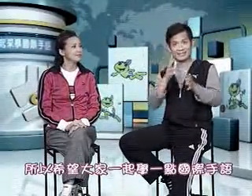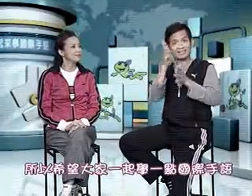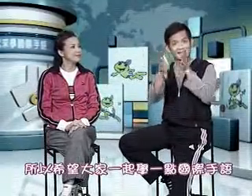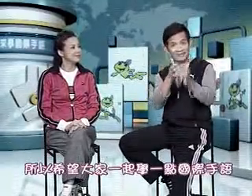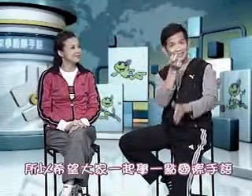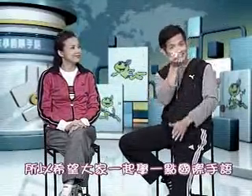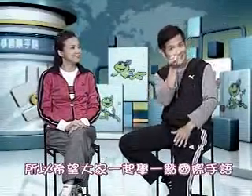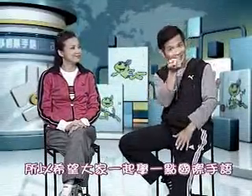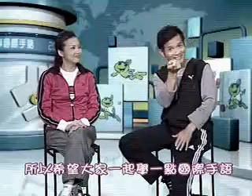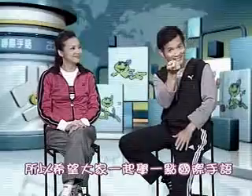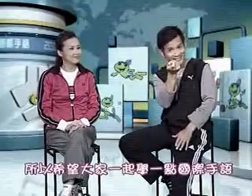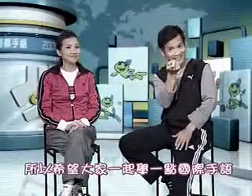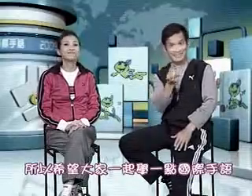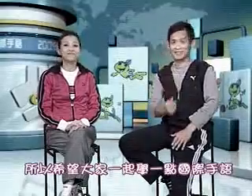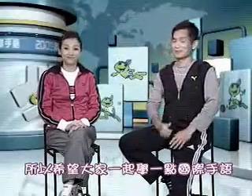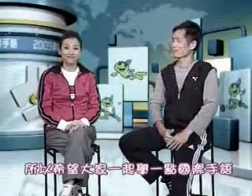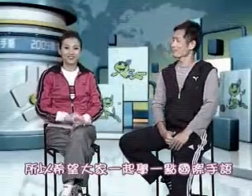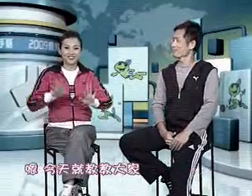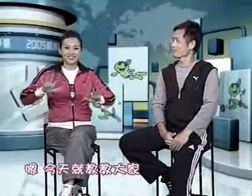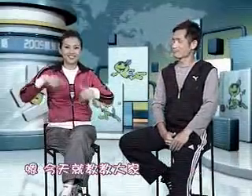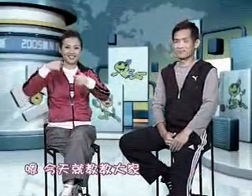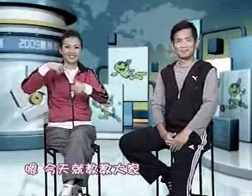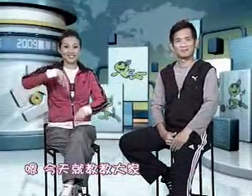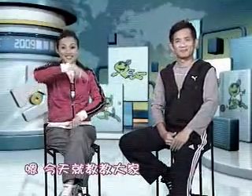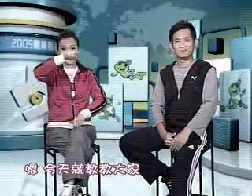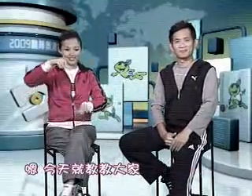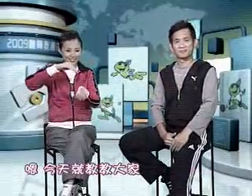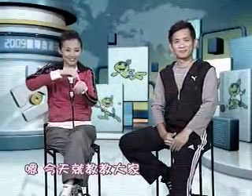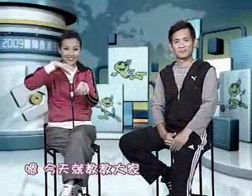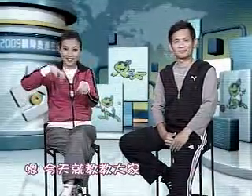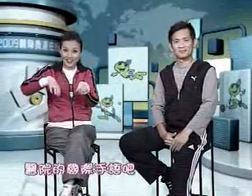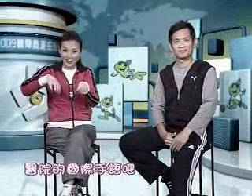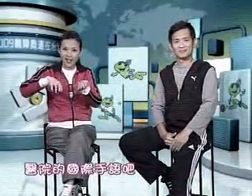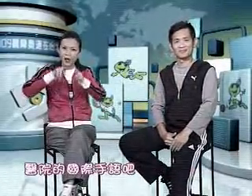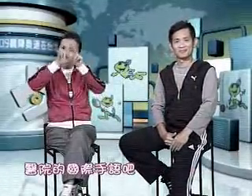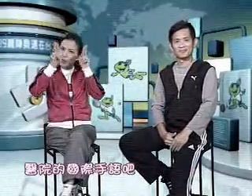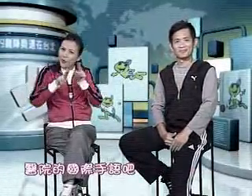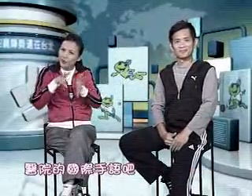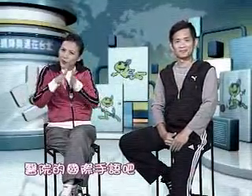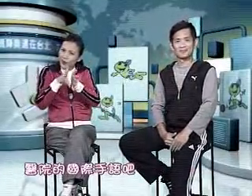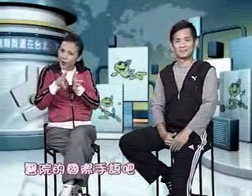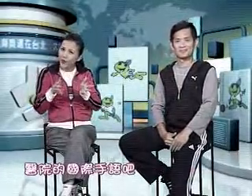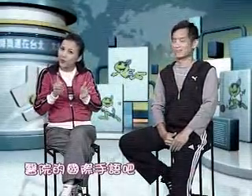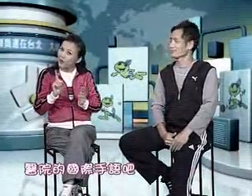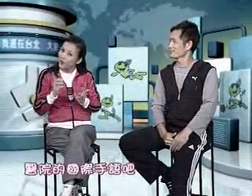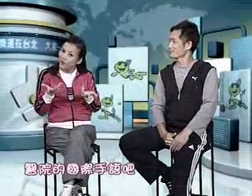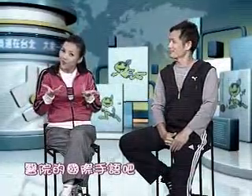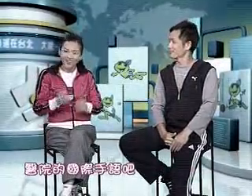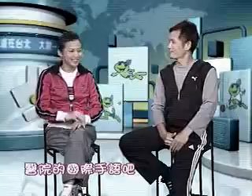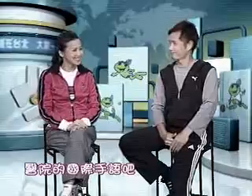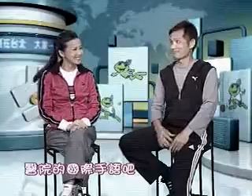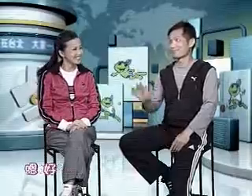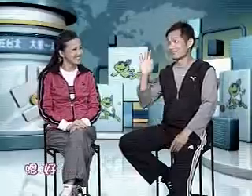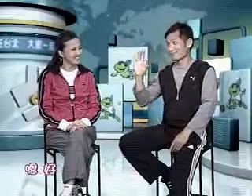起学一点国际手语。 今天就教教大家医院的国际手语吧。